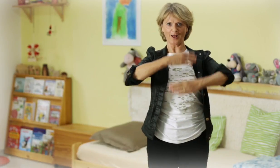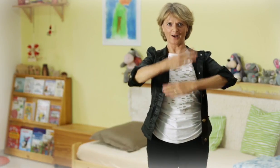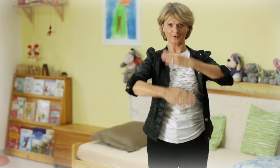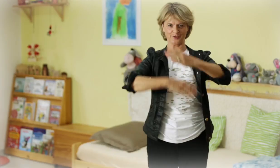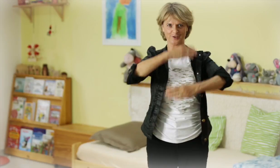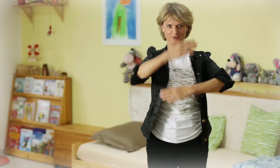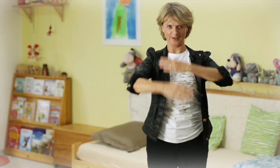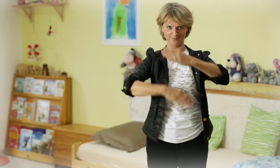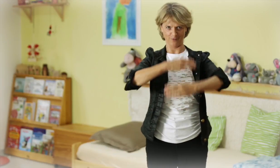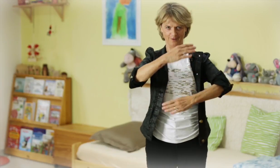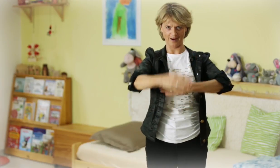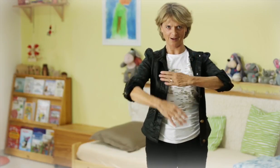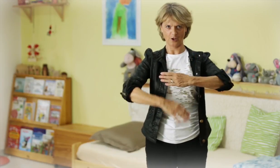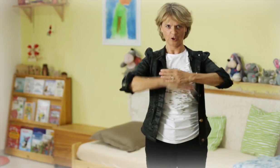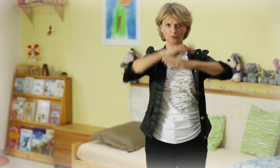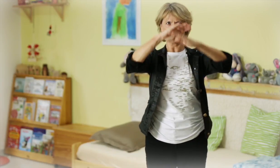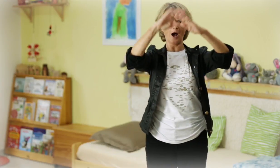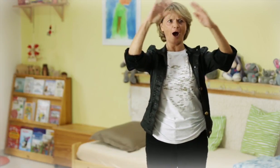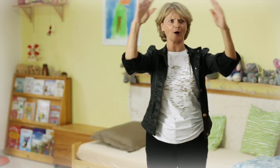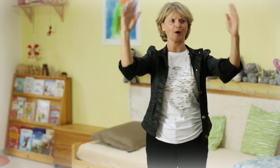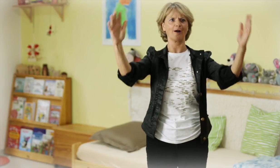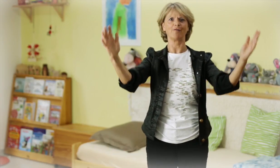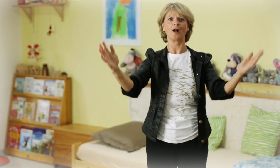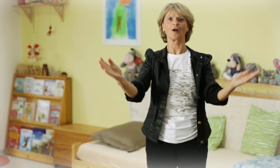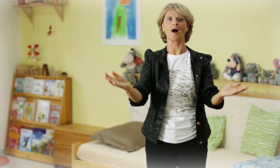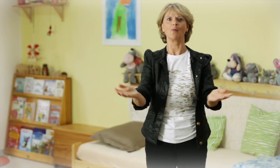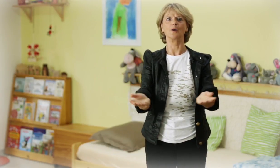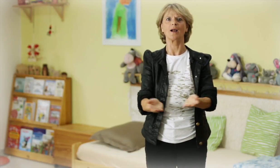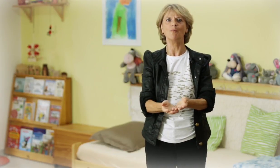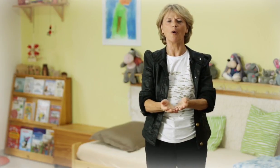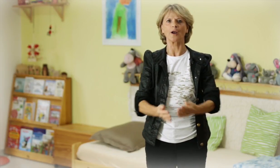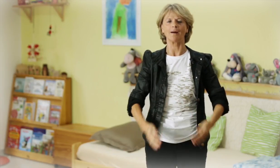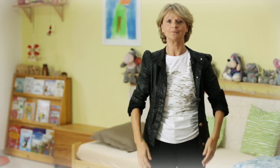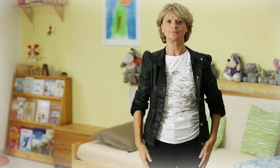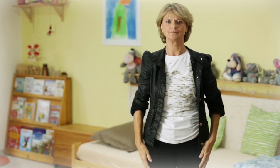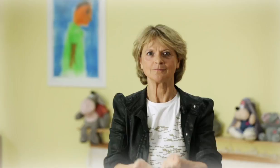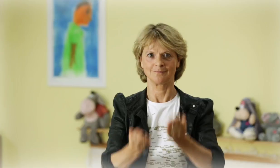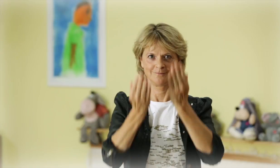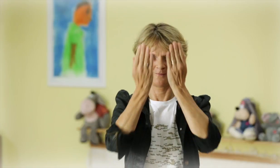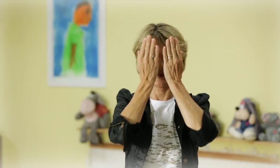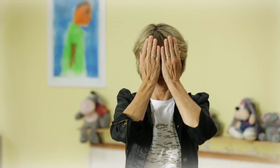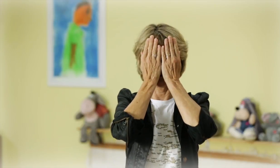Koulela se ze dvora takhle velká brambora.